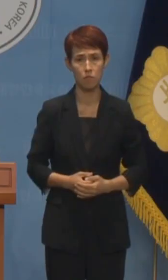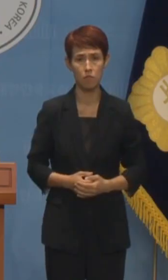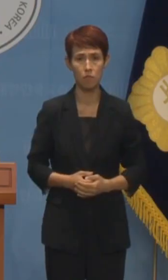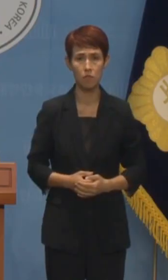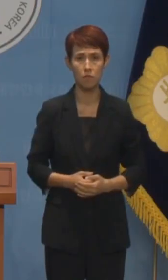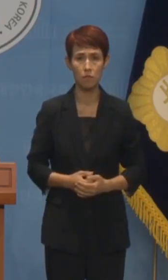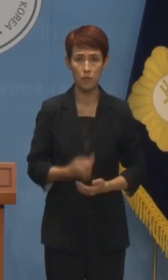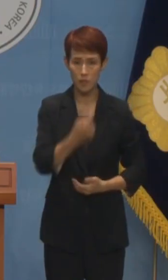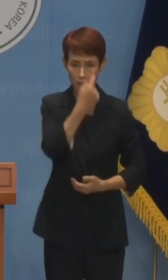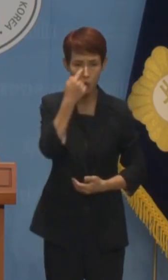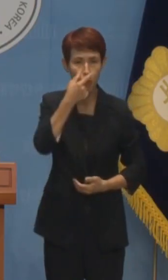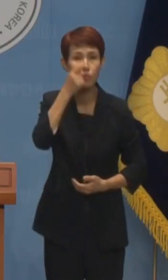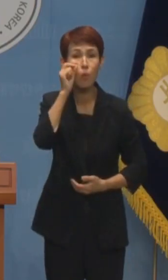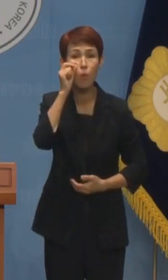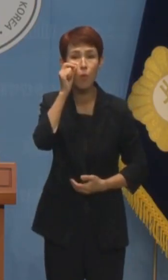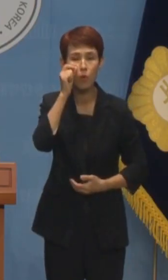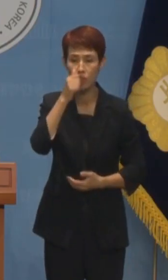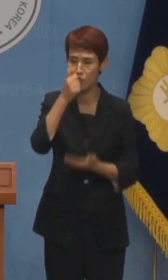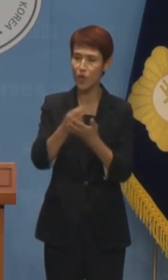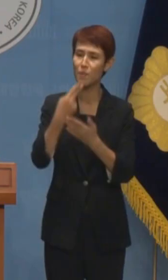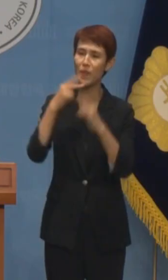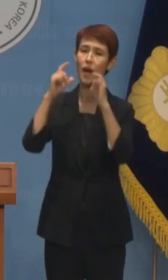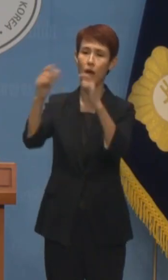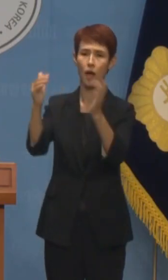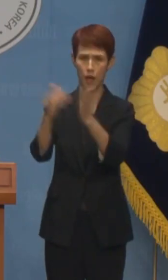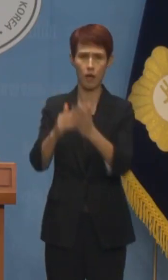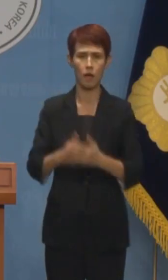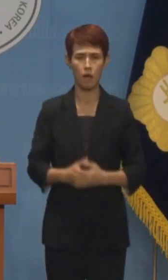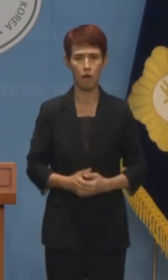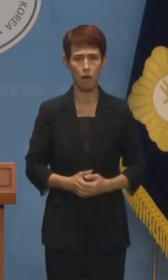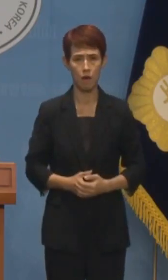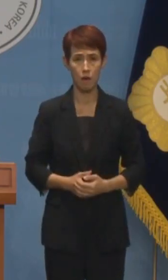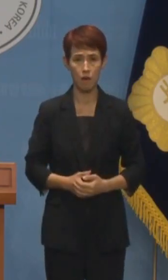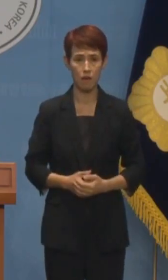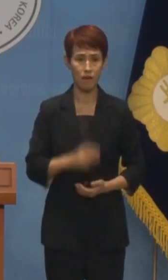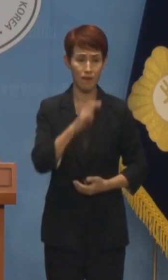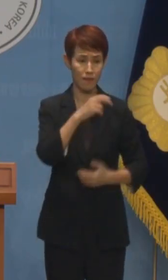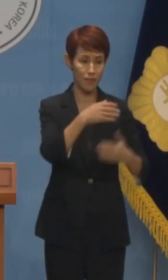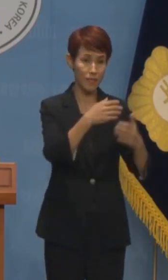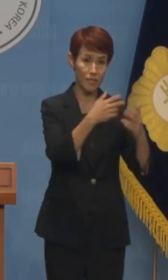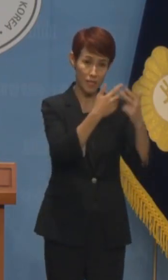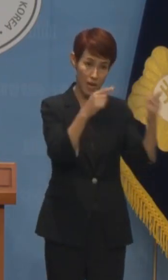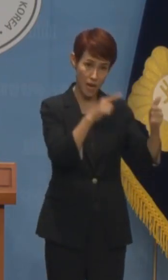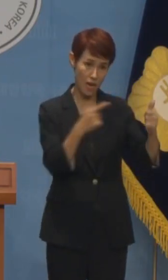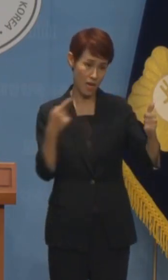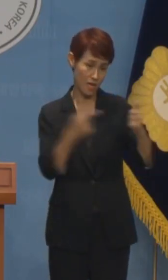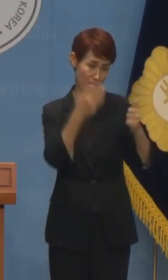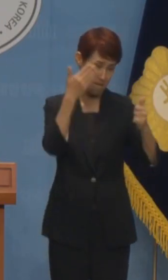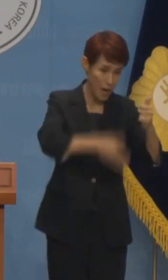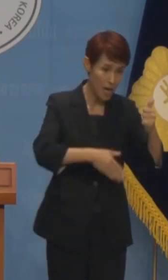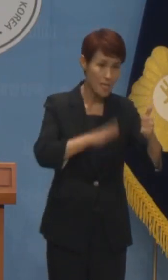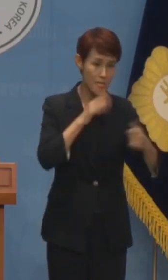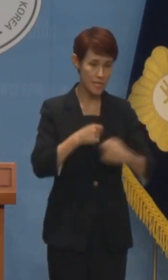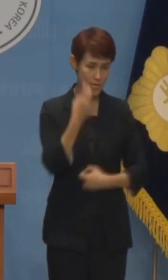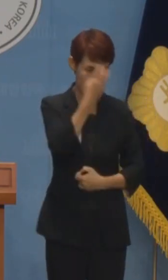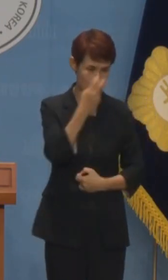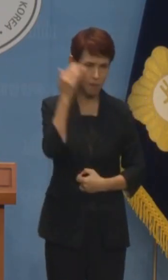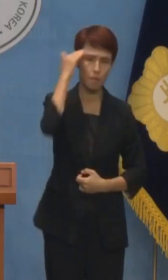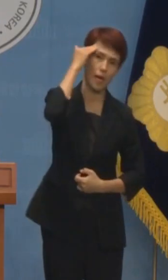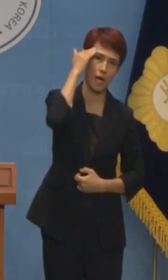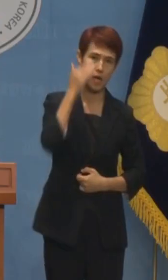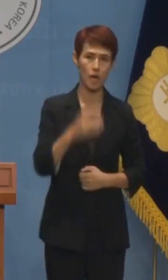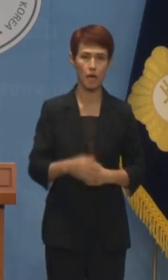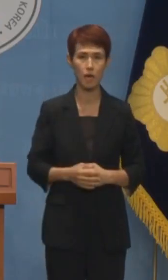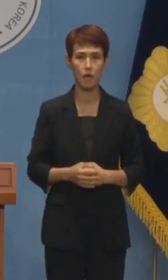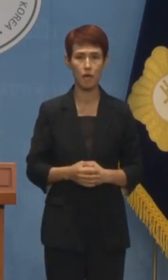그것도 증거 불충분이라고 합니다. 이는 야당 대표에 대한 테러의 진상 규명을 방해하고